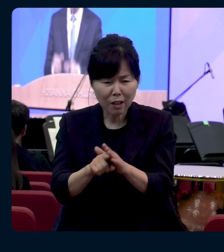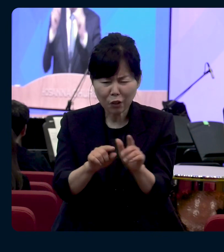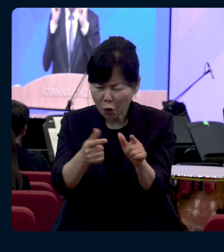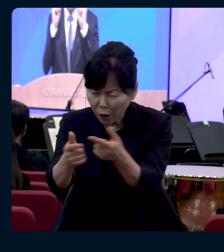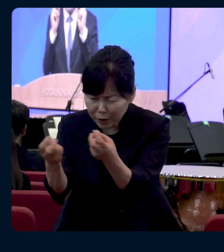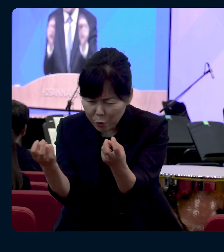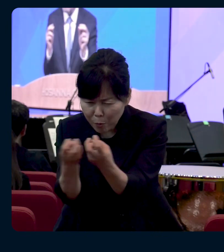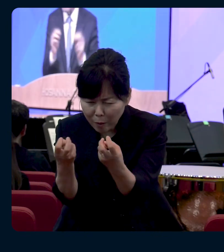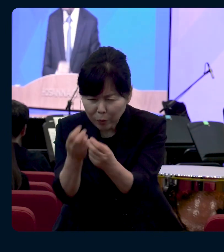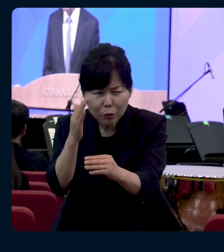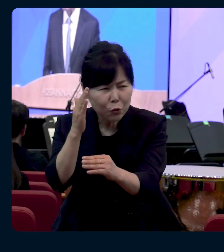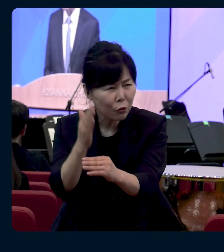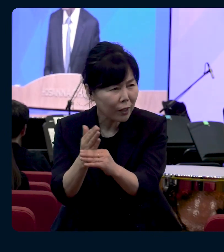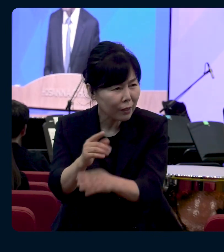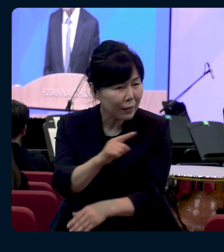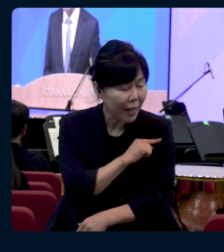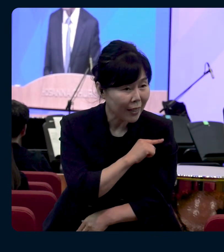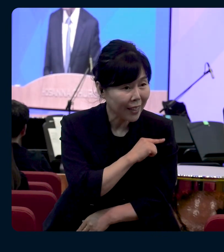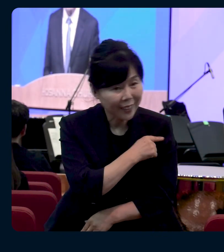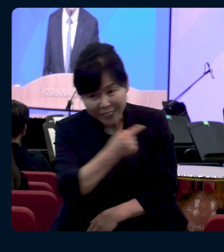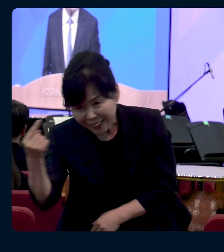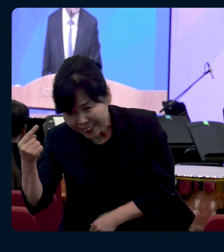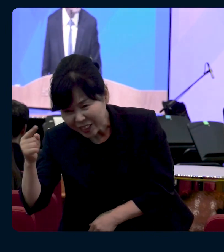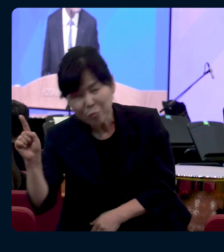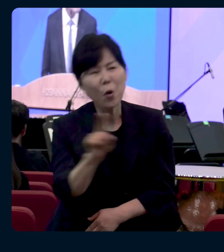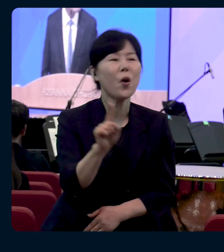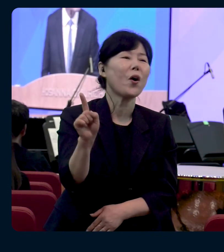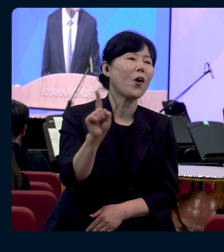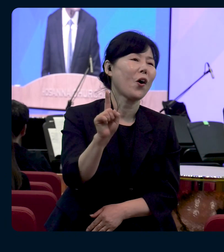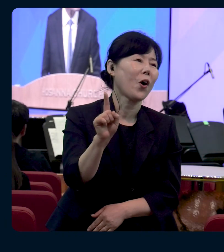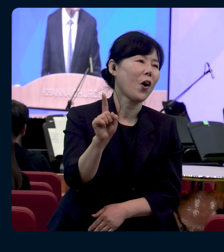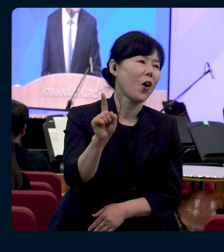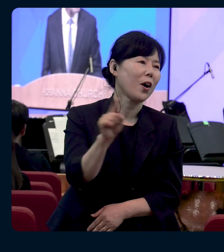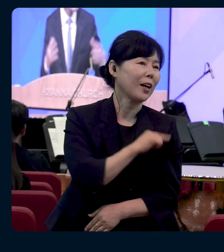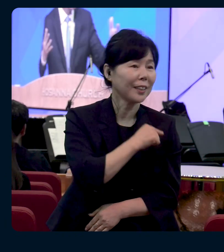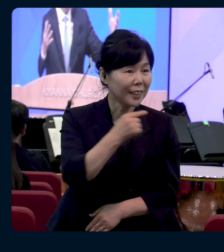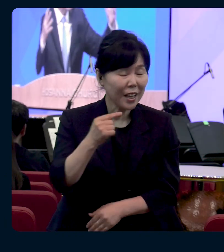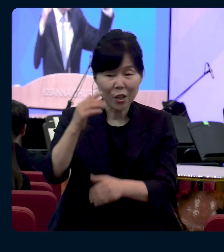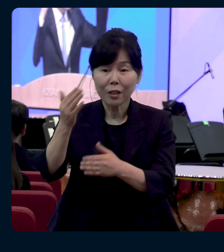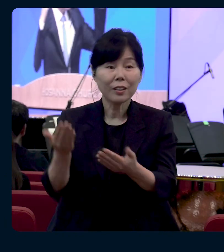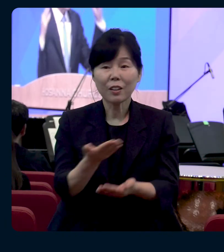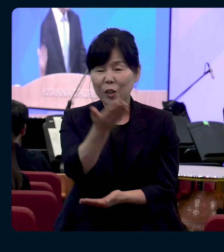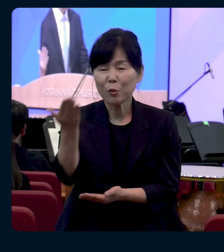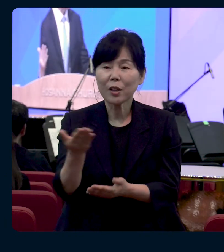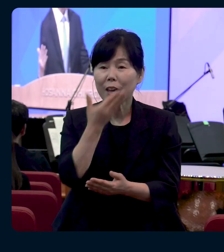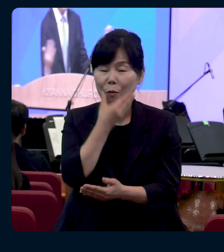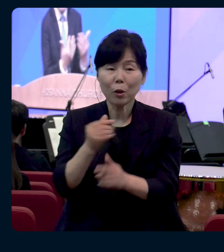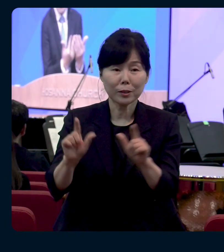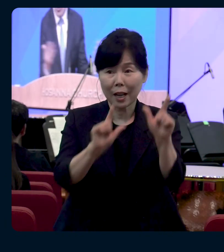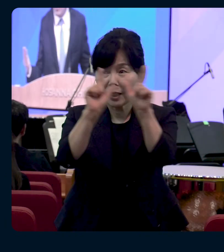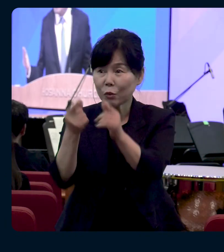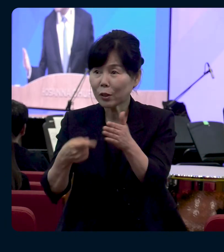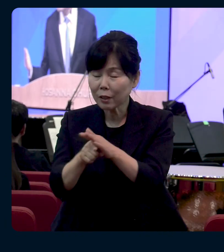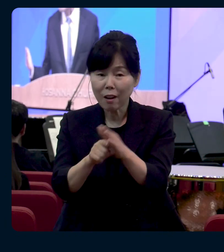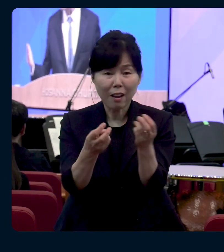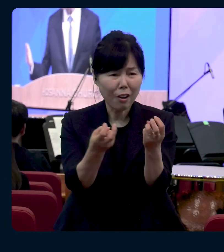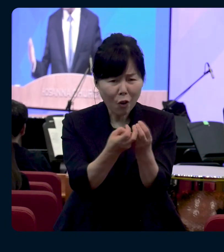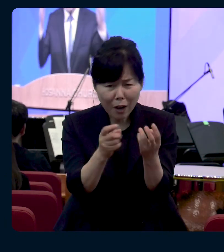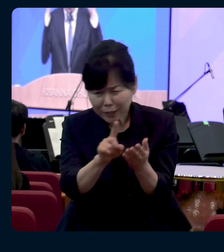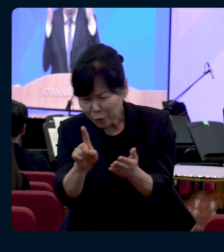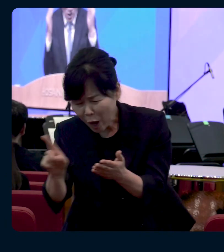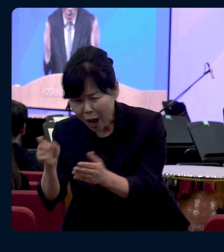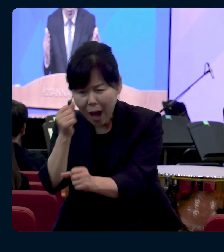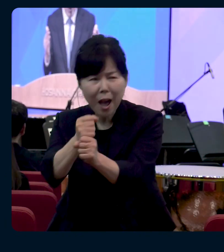가운데 최고의 것이 무엇인가? 혹시 그것을 아십니까? 하나님, 우리가 정말 행복하게 살도록 여러 가지를 하셨는데 그